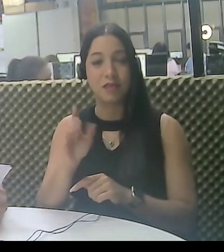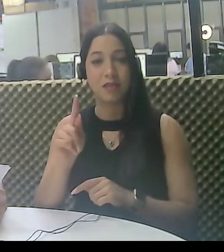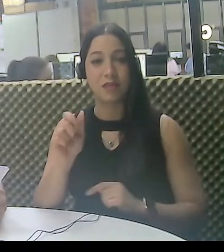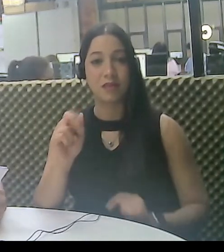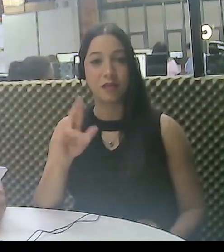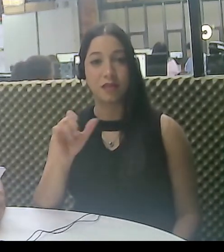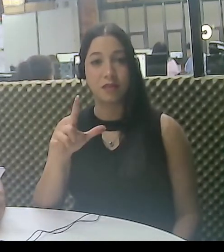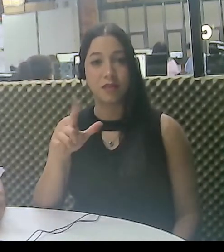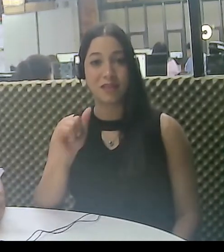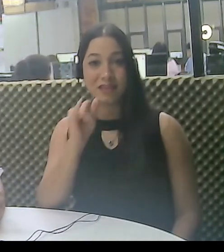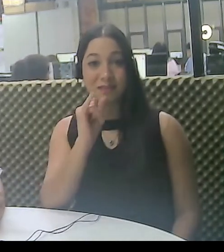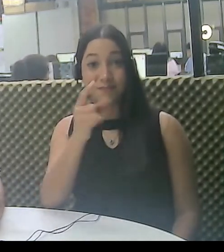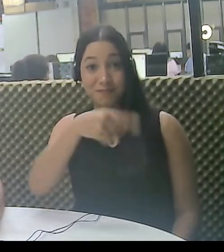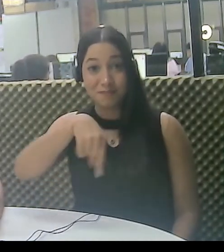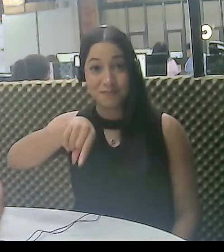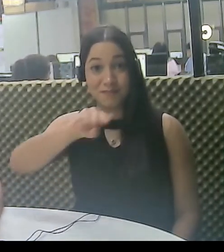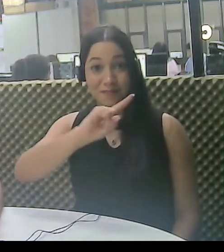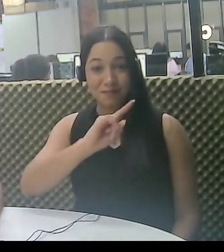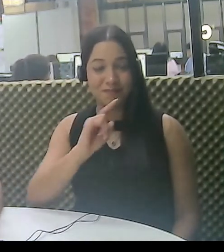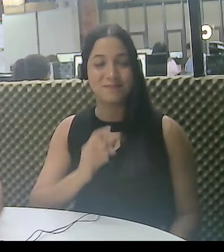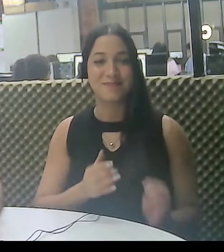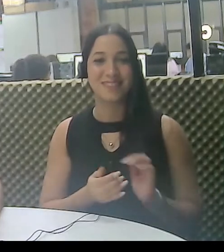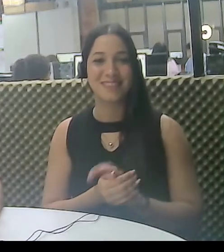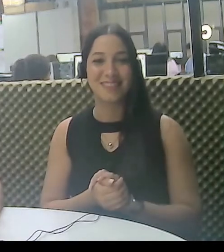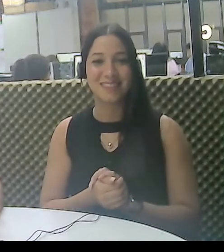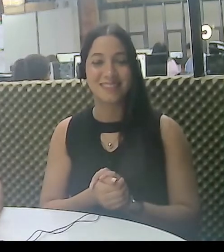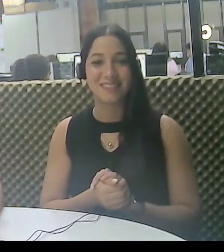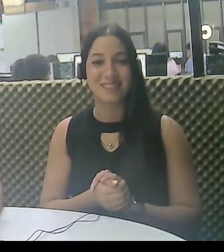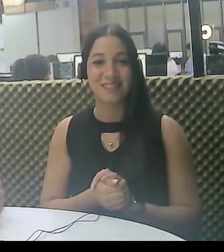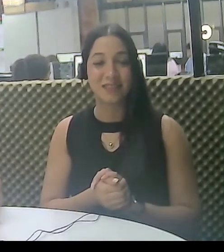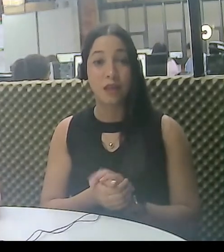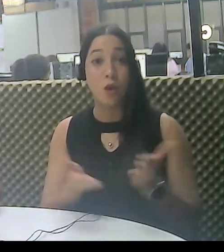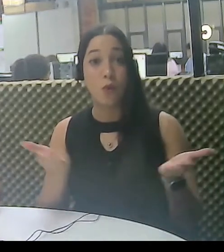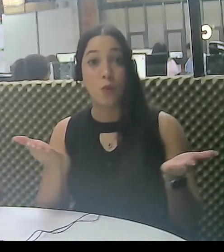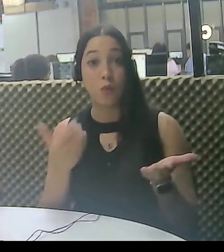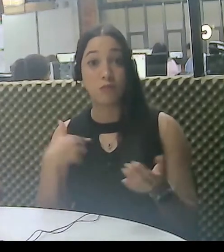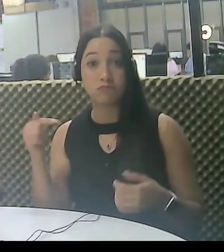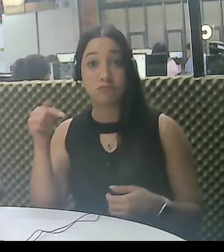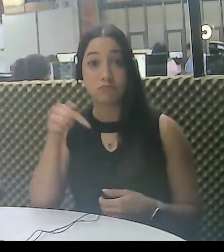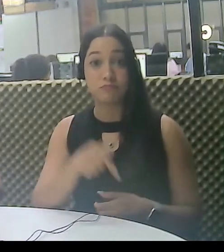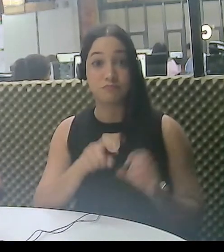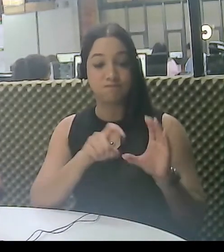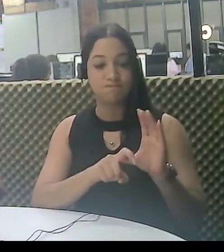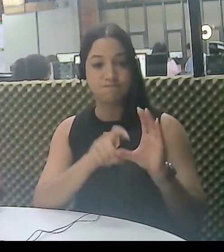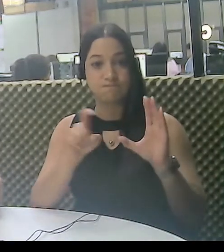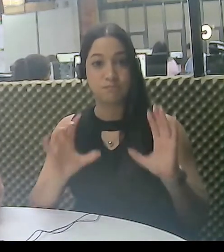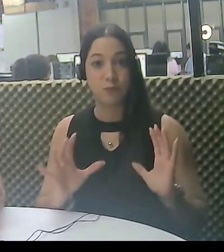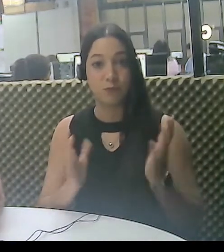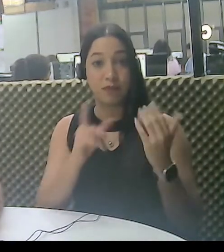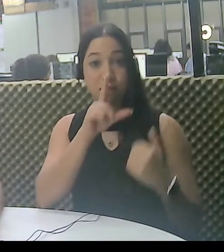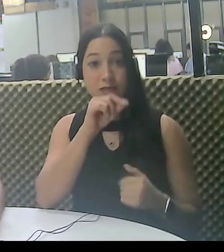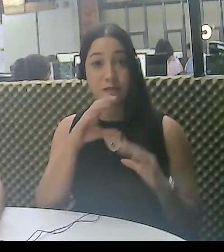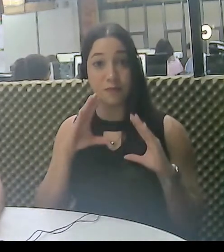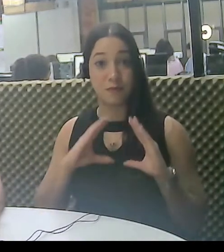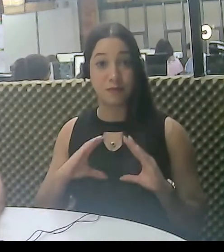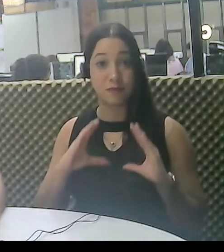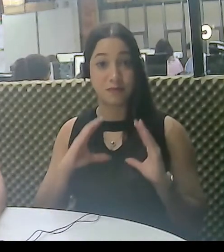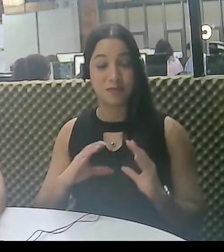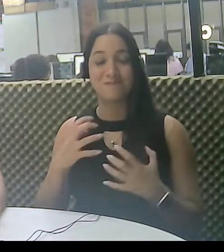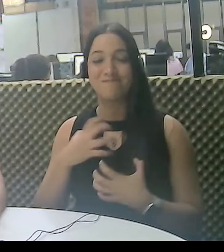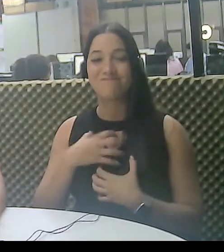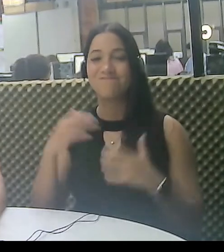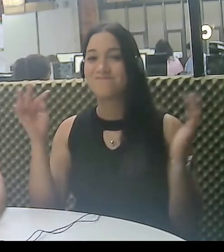Macedo, tem um recado para você, nosso ouvinte. Vim aqui hoje no mutirão, Dívida Zero, no Sabiazinho. Estou